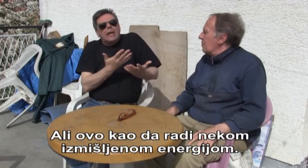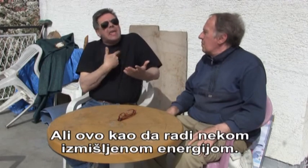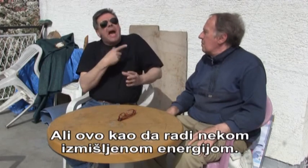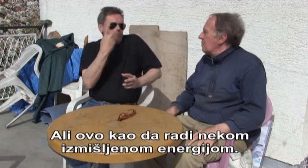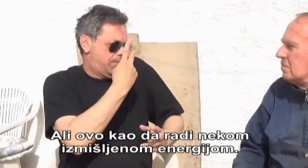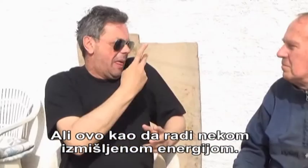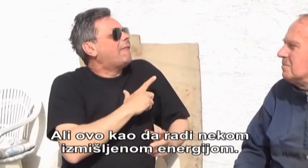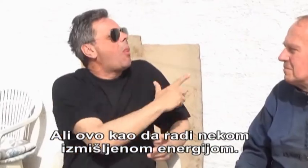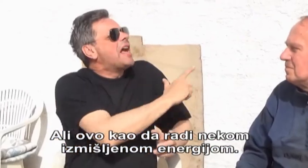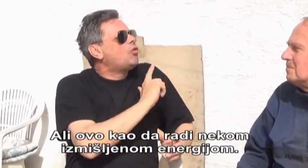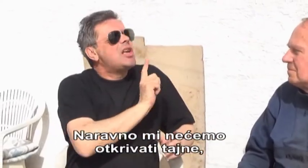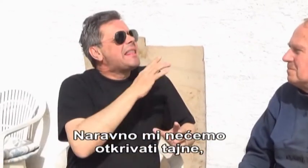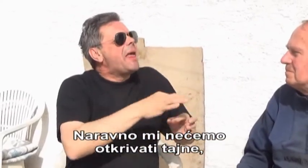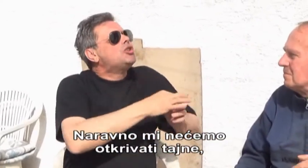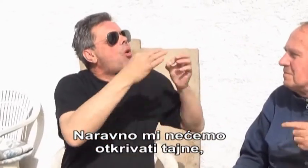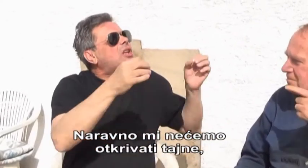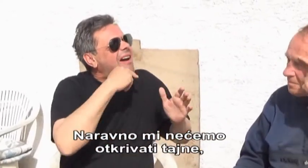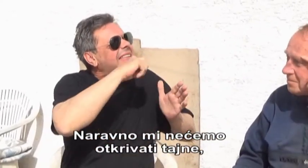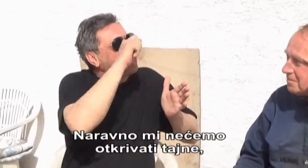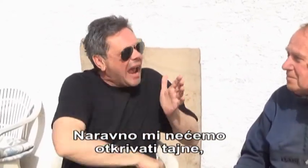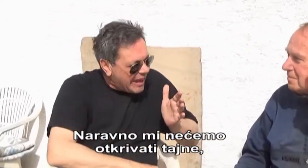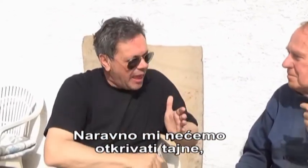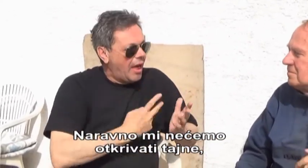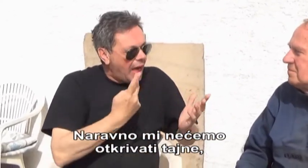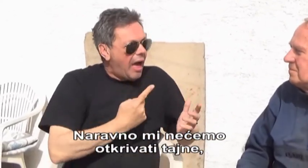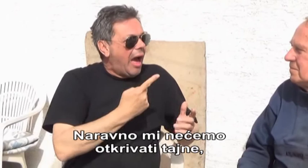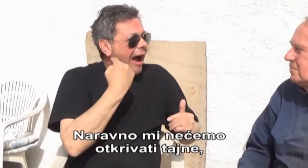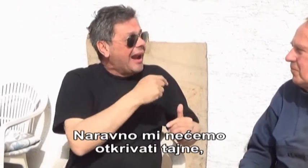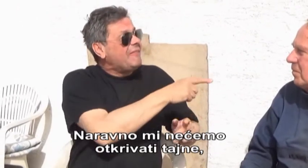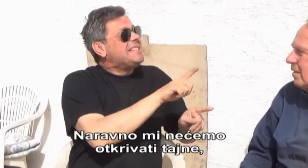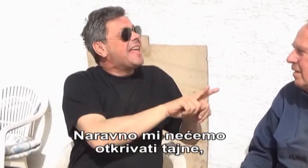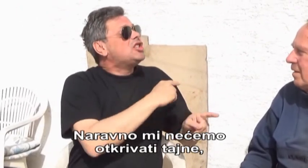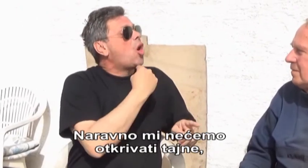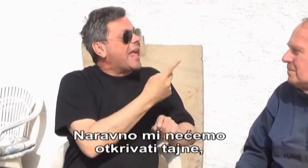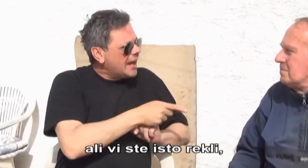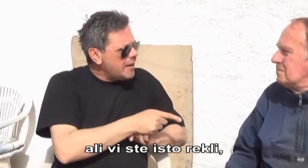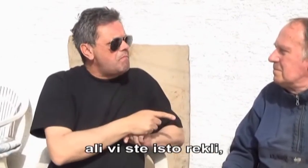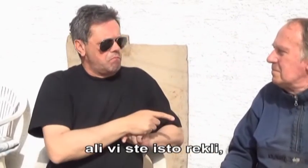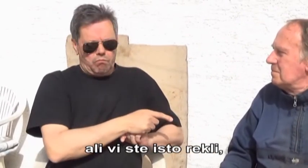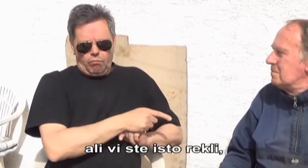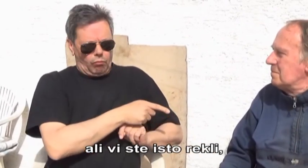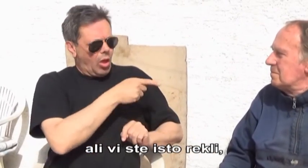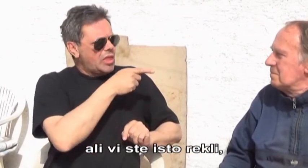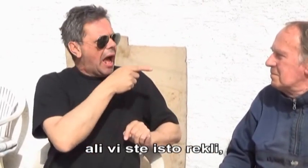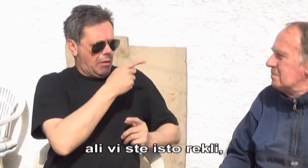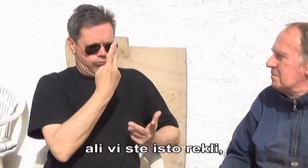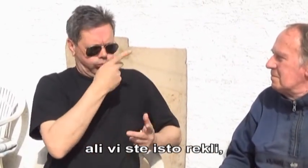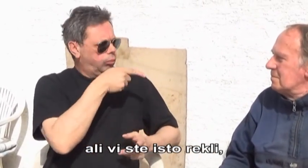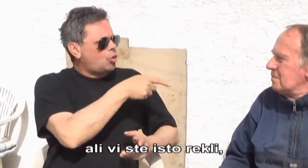Ja, naravno, nas dvoje sada nećemo otkrivati tajne, ali vi ste isto rekli da to